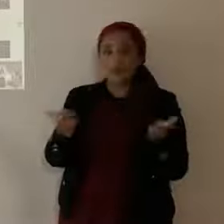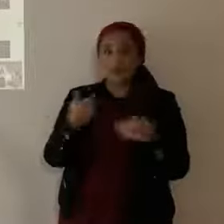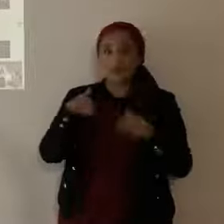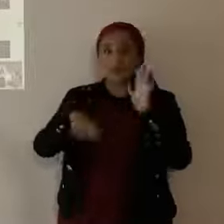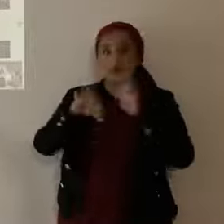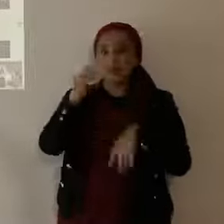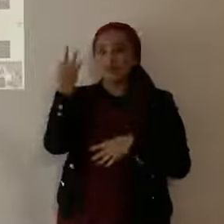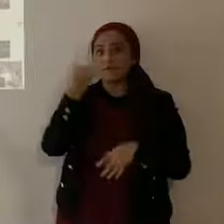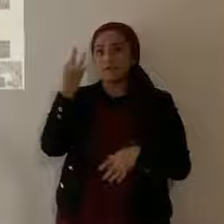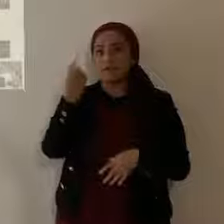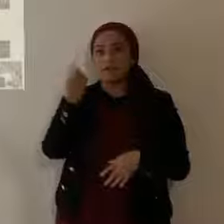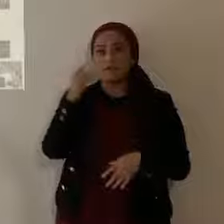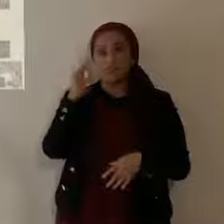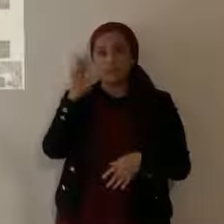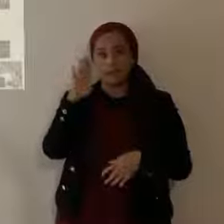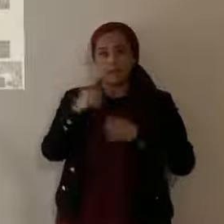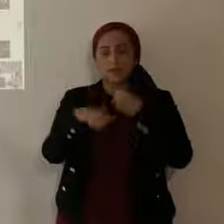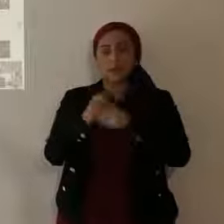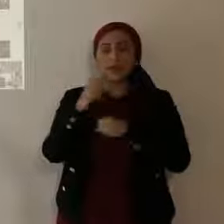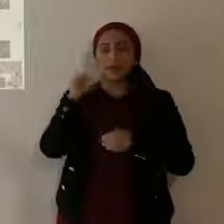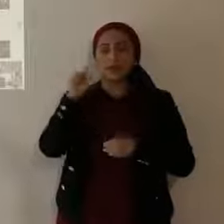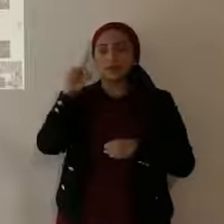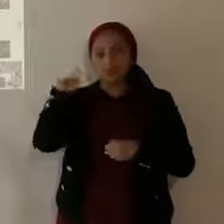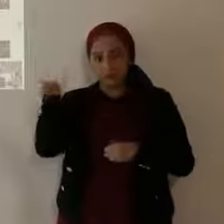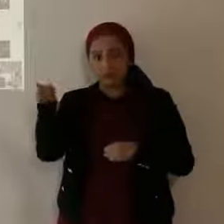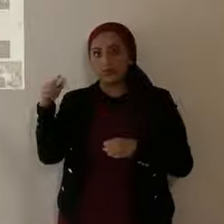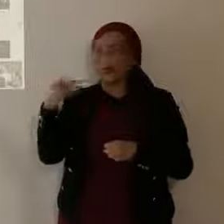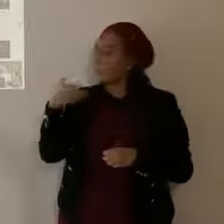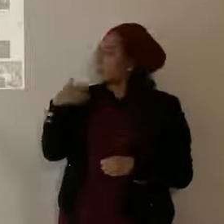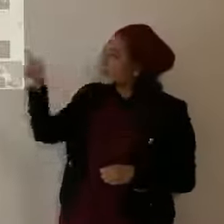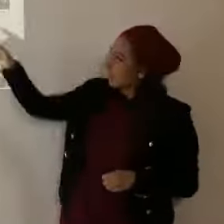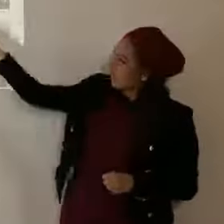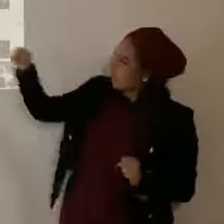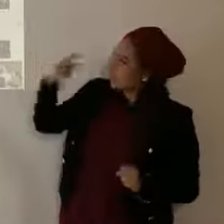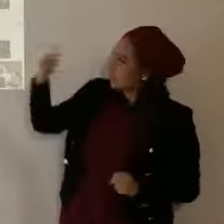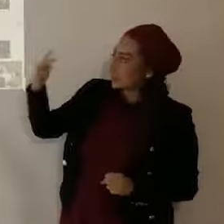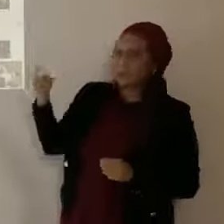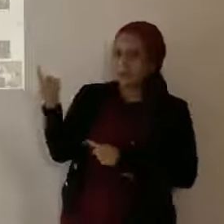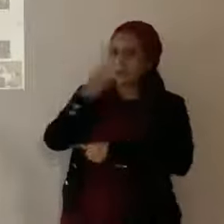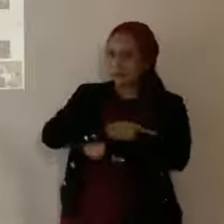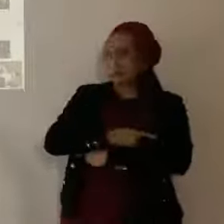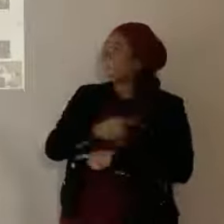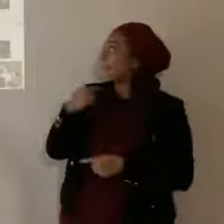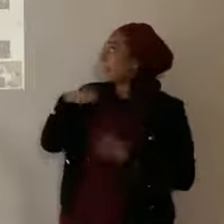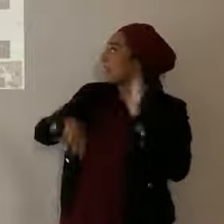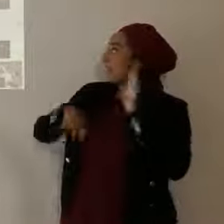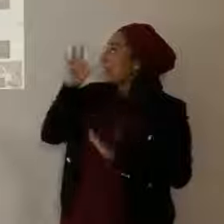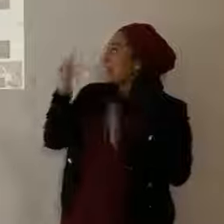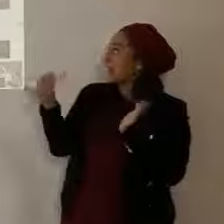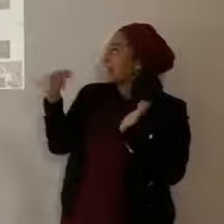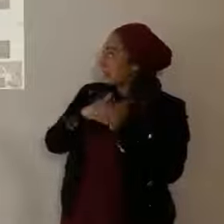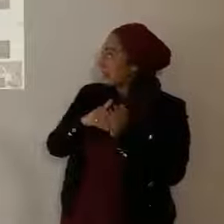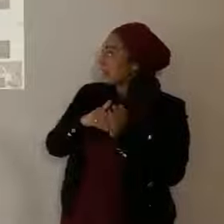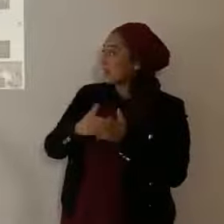11 de febrero del año 2022, arriba a la izquierda, y encontramos otra vez, en este caso un